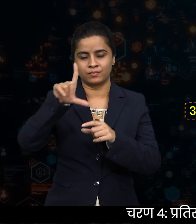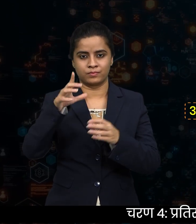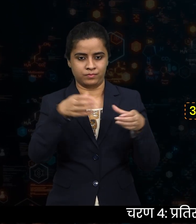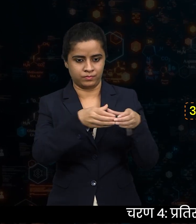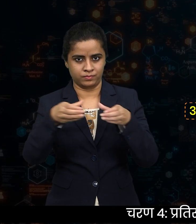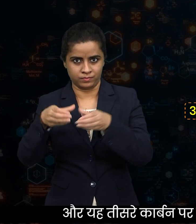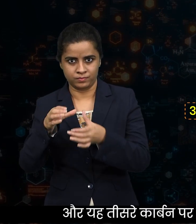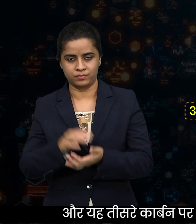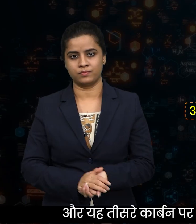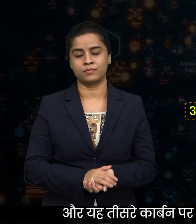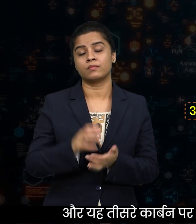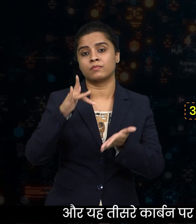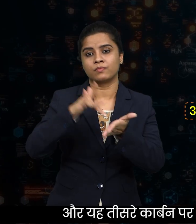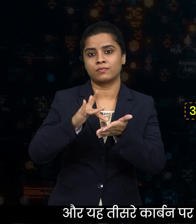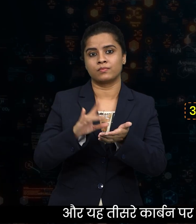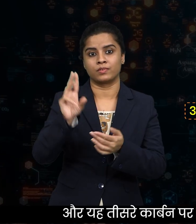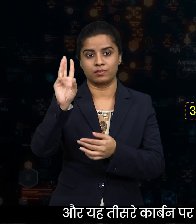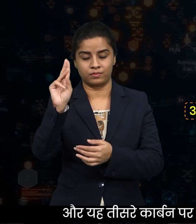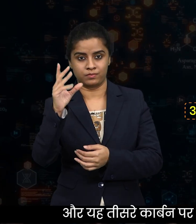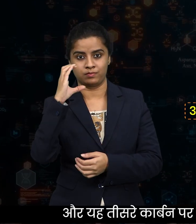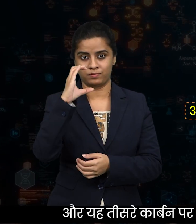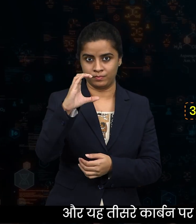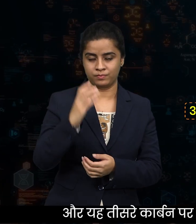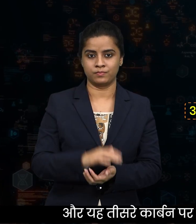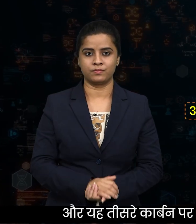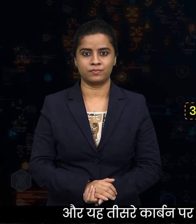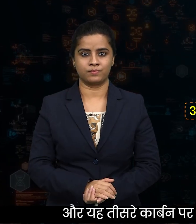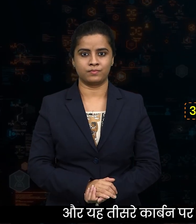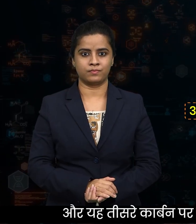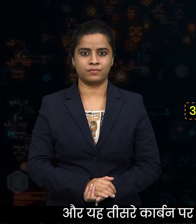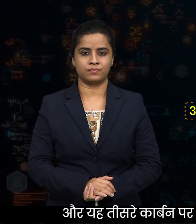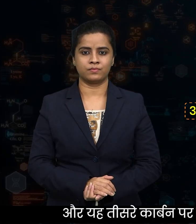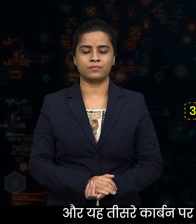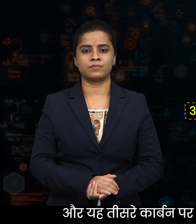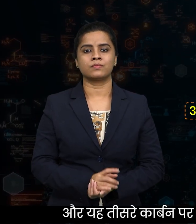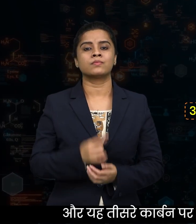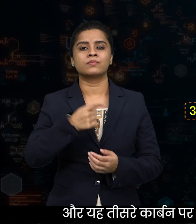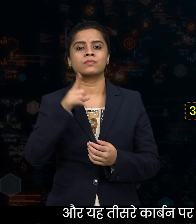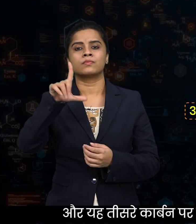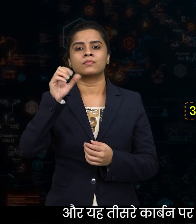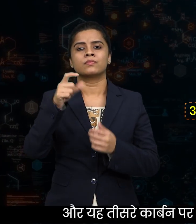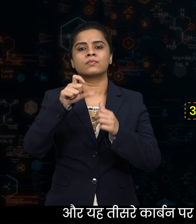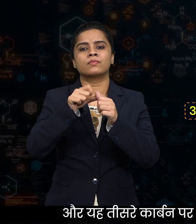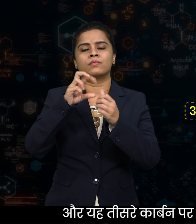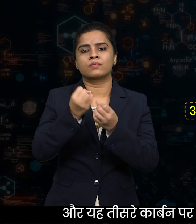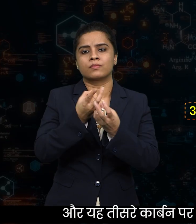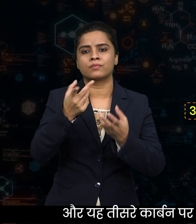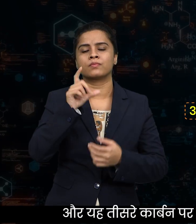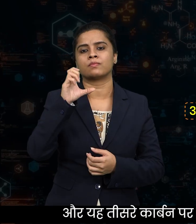है और इस तीसरे कार्बन पर स्थित है, अतः इसकी स्थानीय संख्या 3